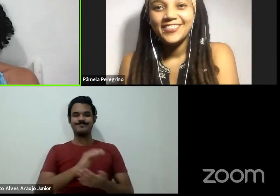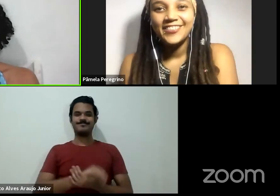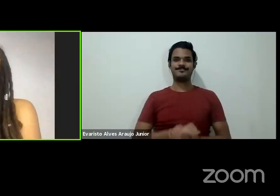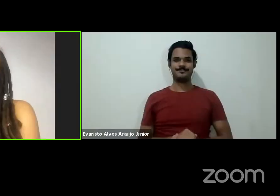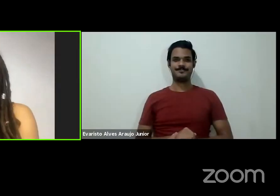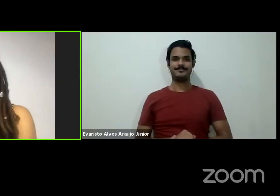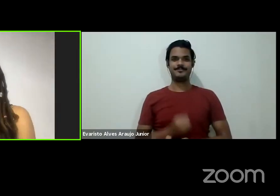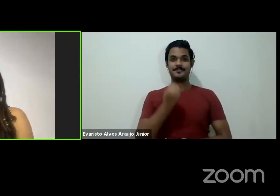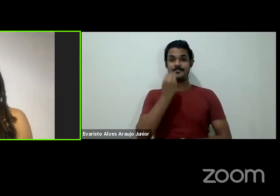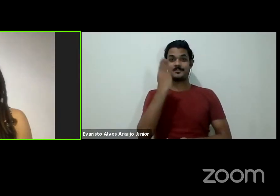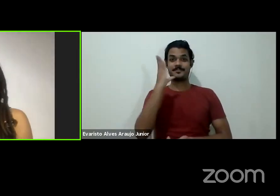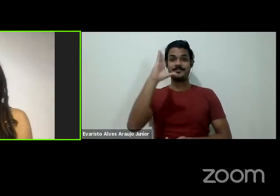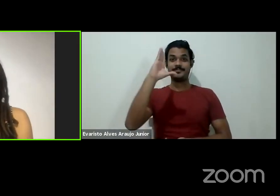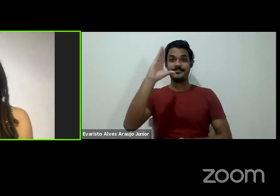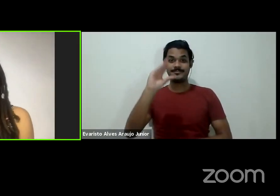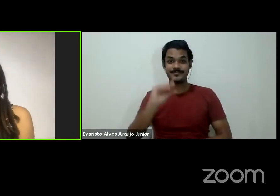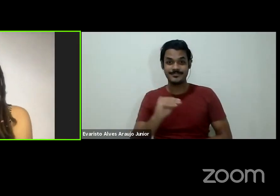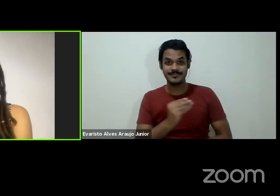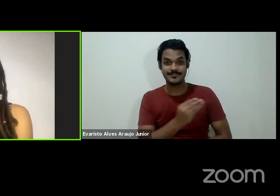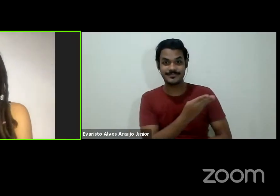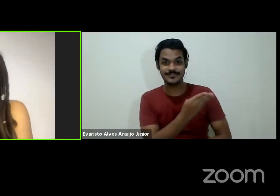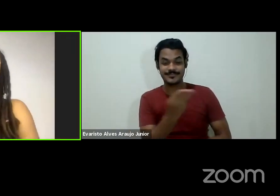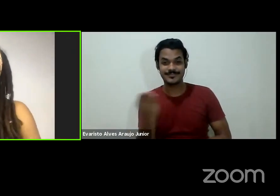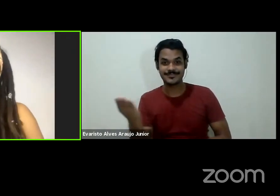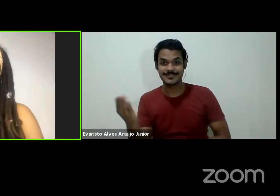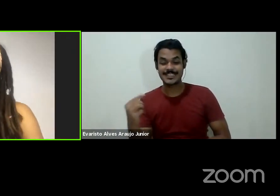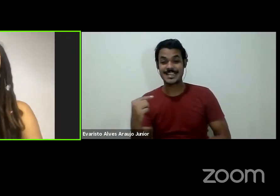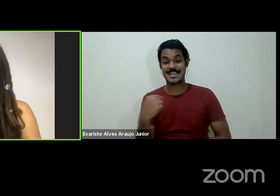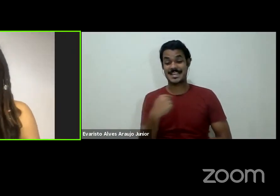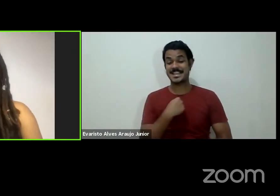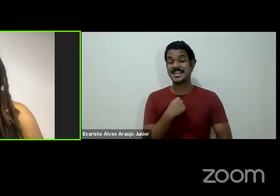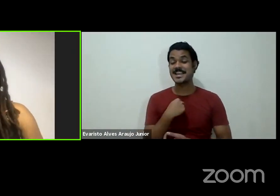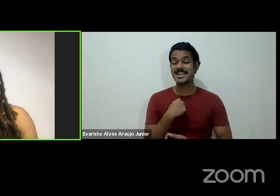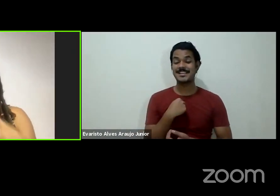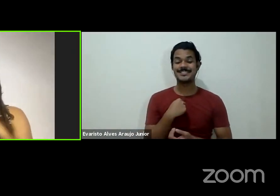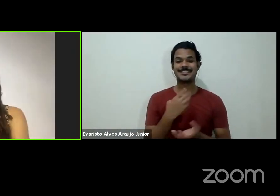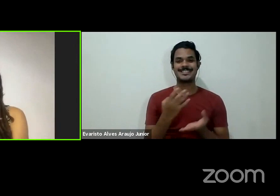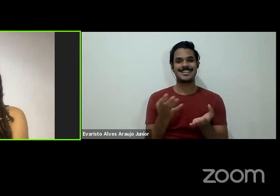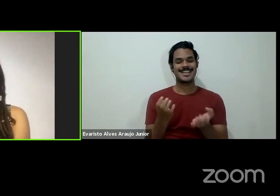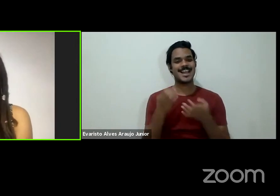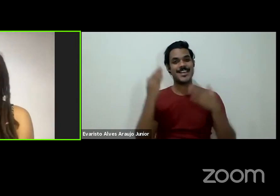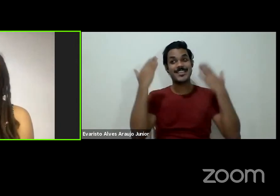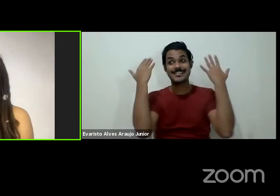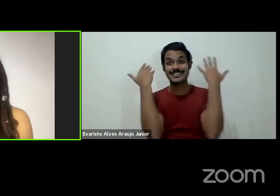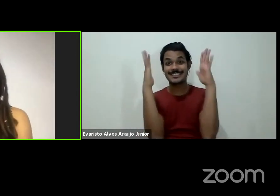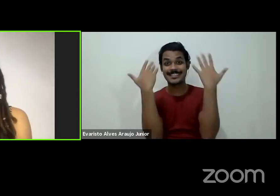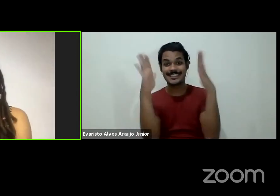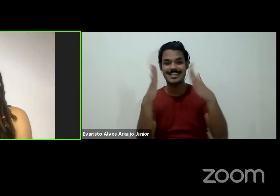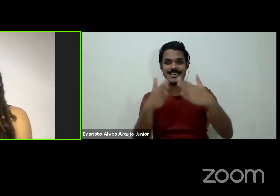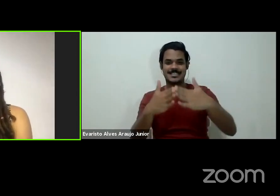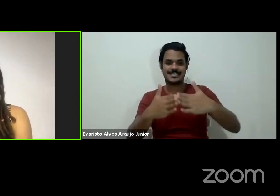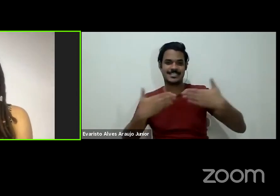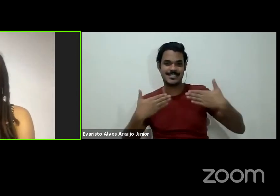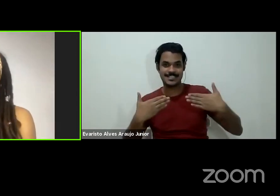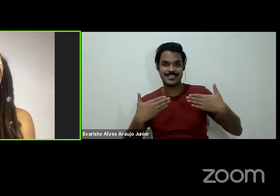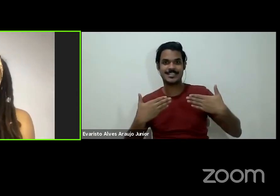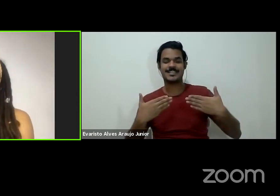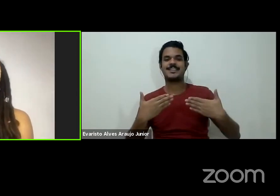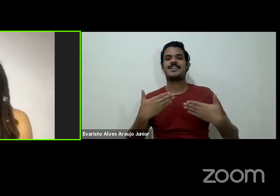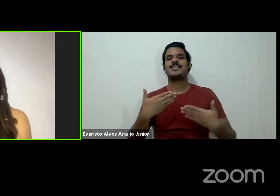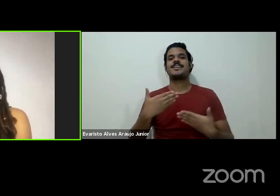Boa noite. Eu que tenho muito a agradecer. Primeiro, pedir licença aos